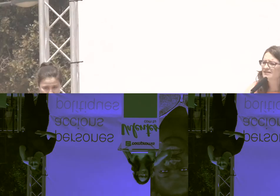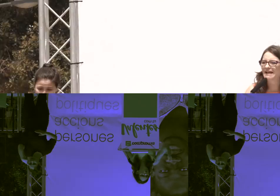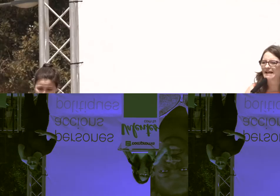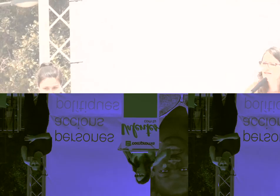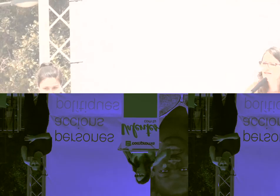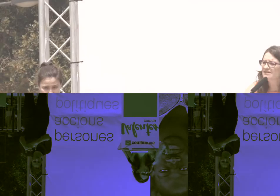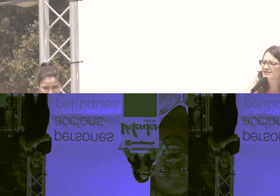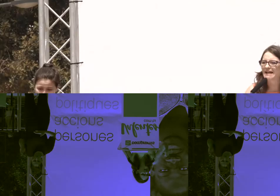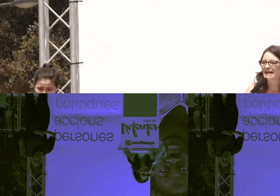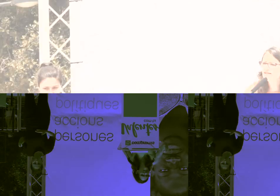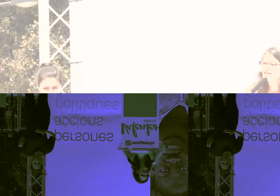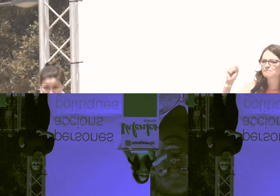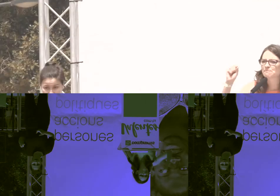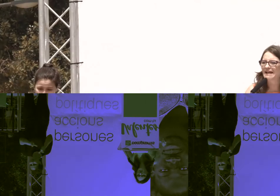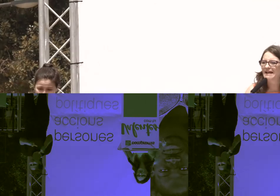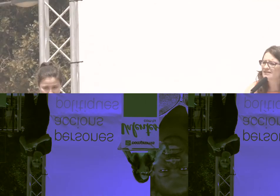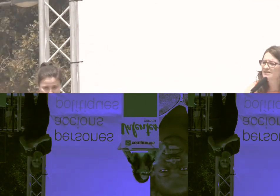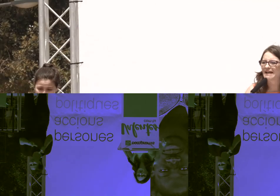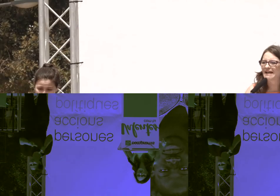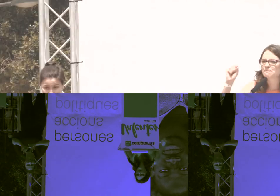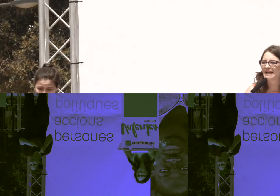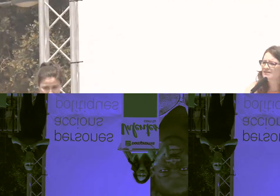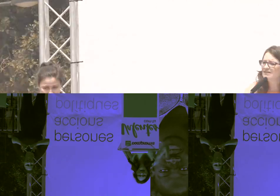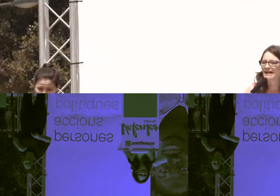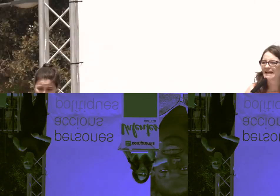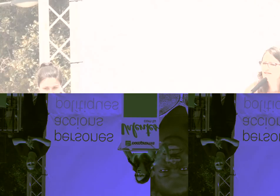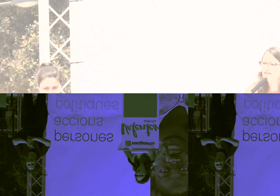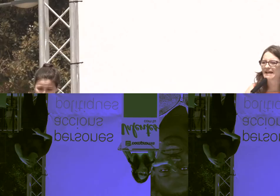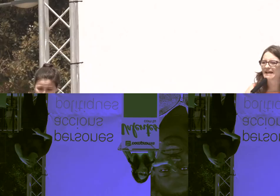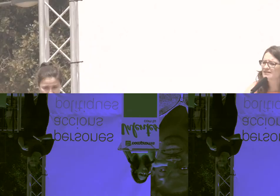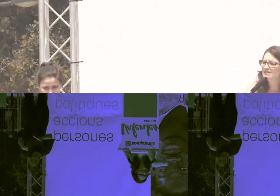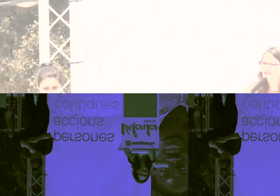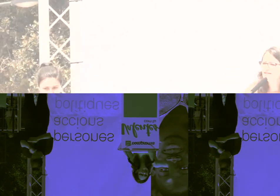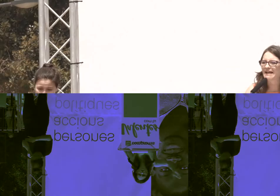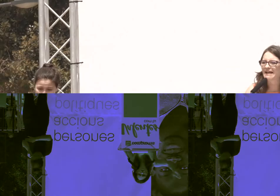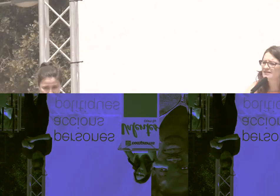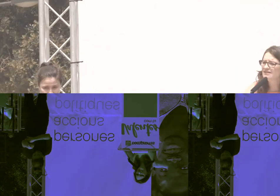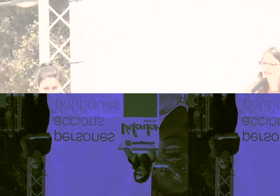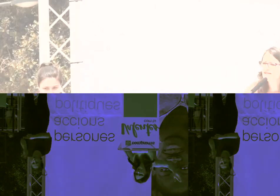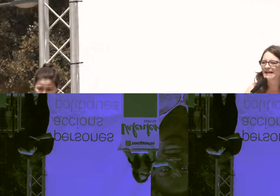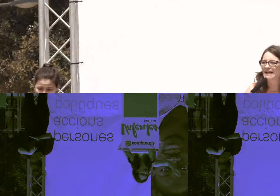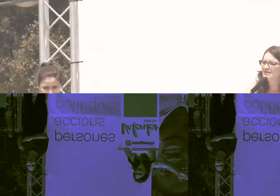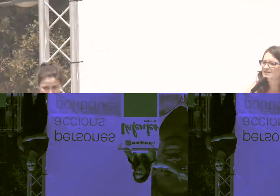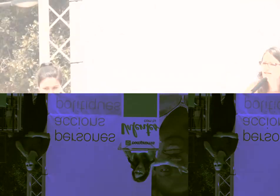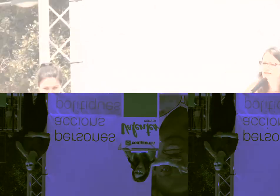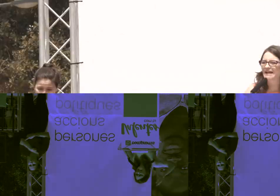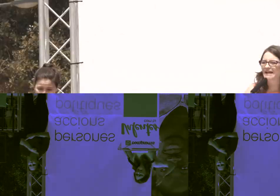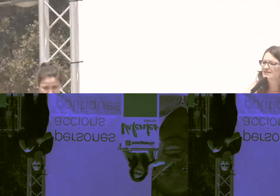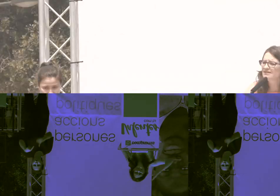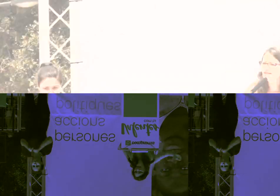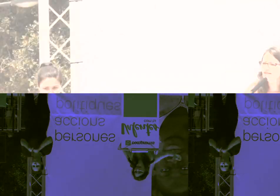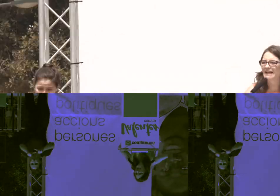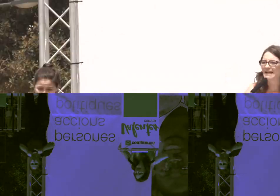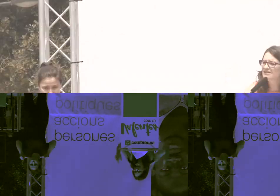ningú farà que este poble es posi de genolls, aneu i sigueu ambaixadors i ambaixadores del canvi. Vos